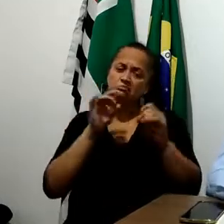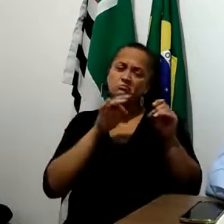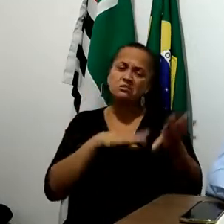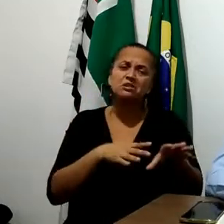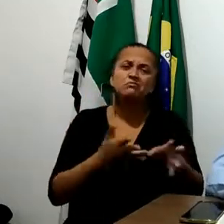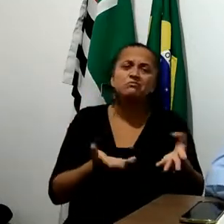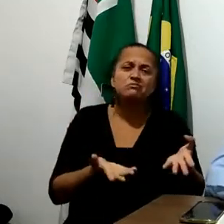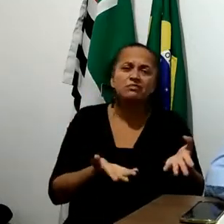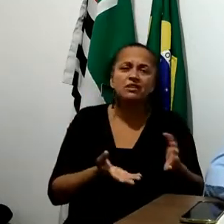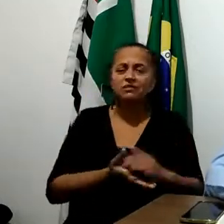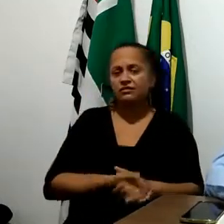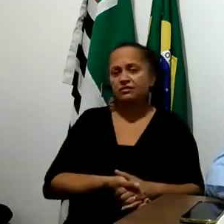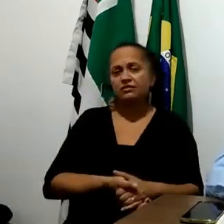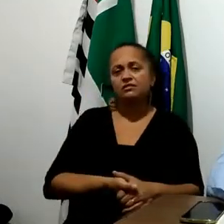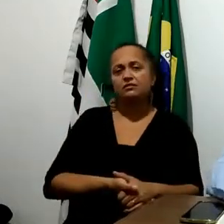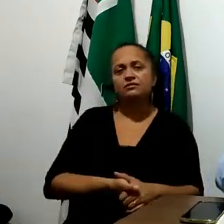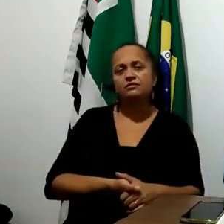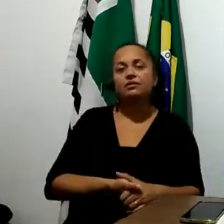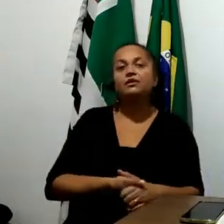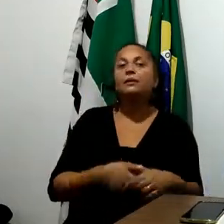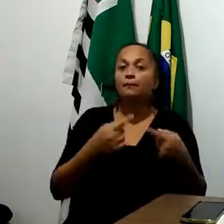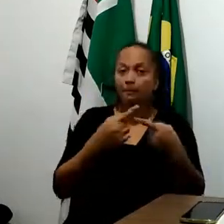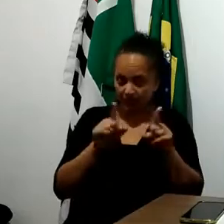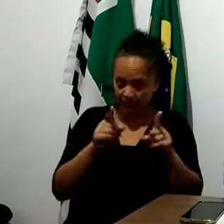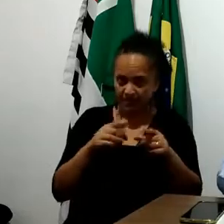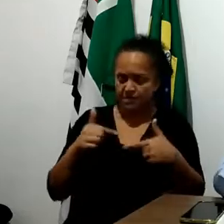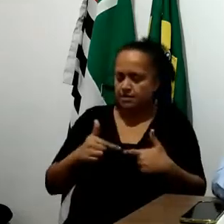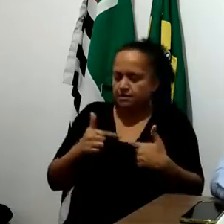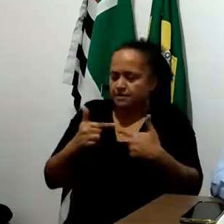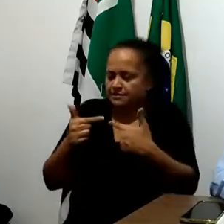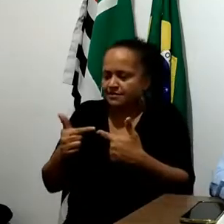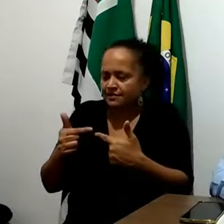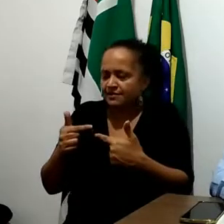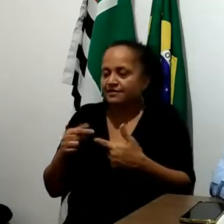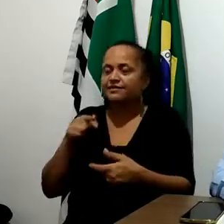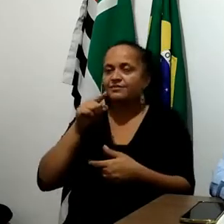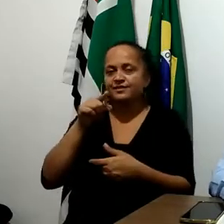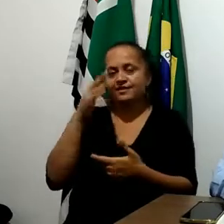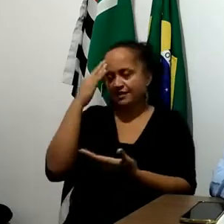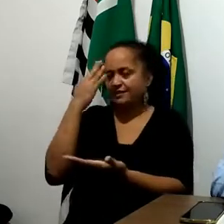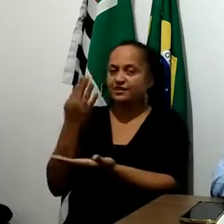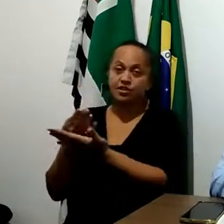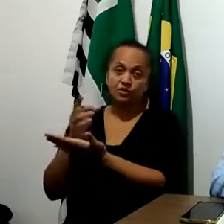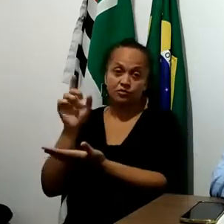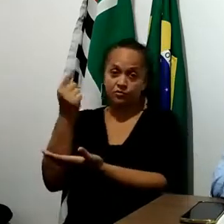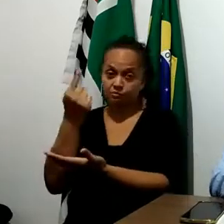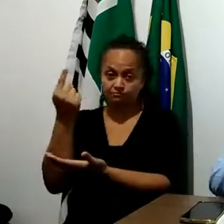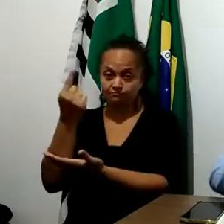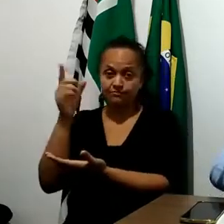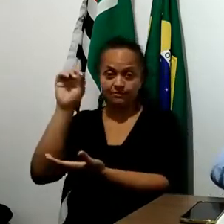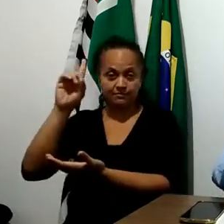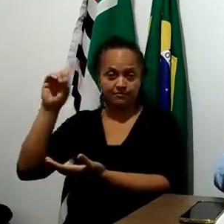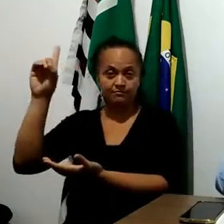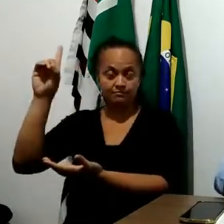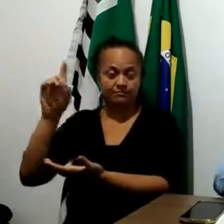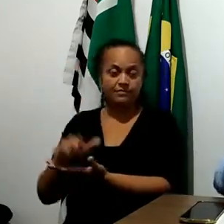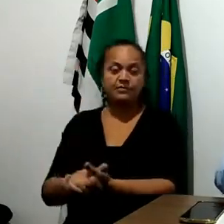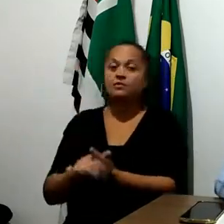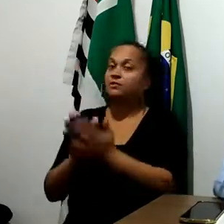andando, você vai desistir. Perseverança é você não acreditar nos teus próprios sentimentos. Você tem que acreditar no